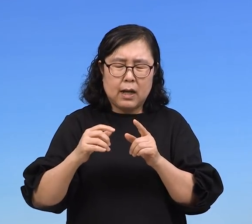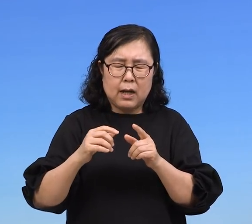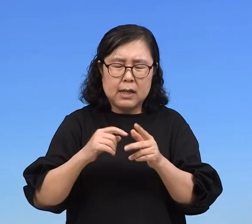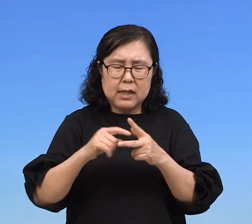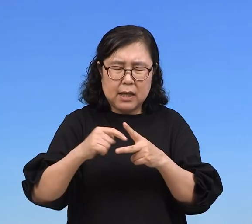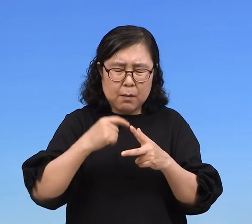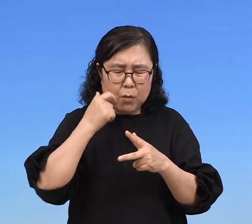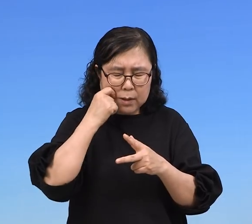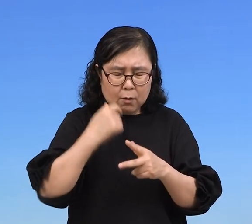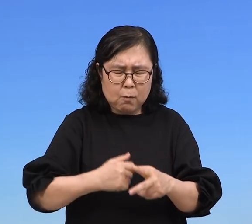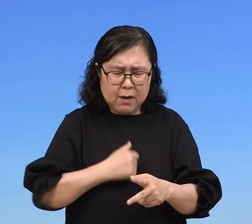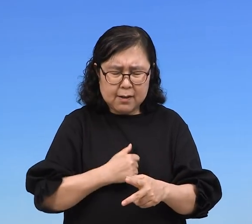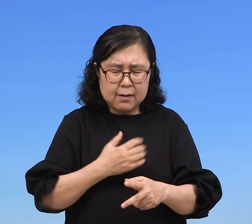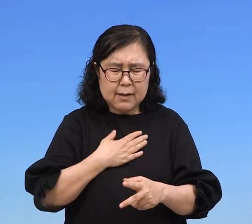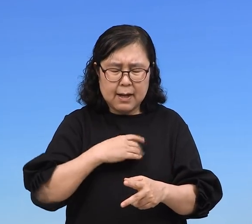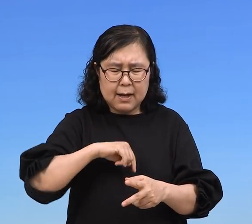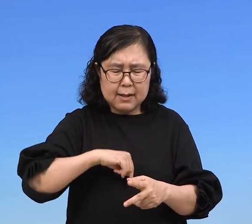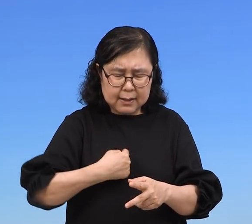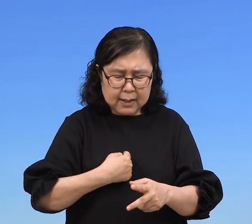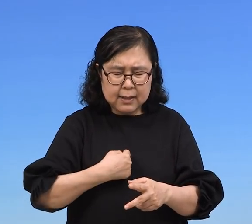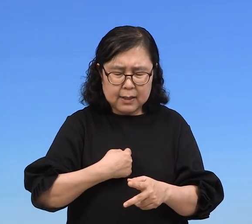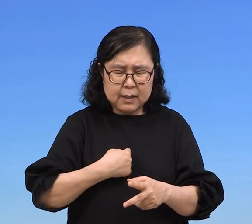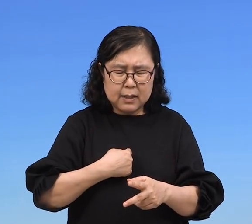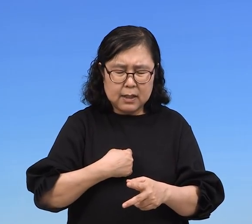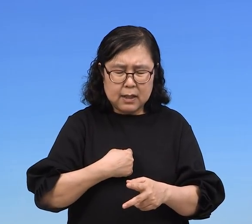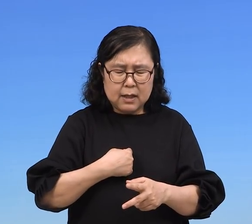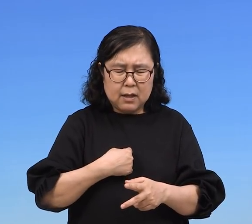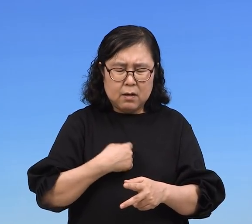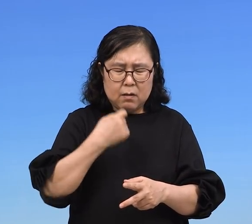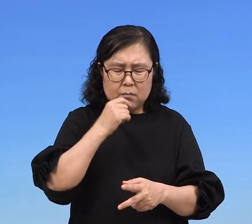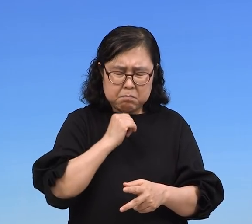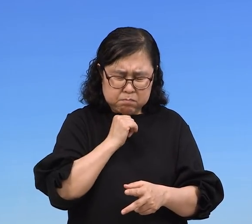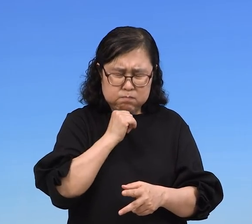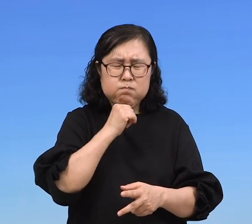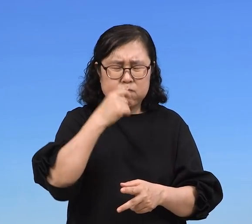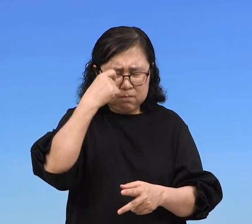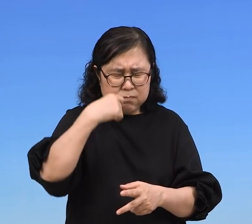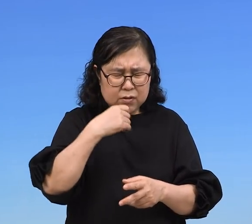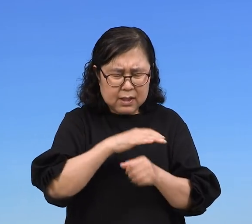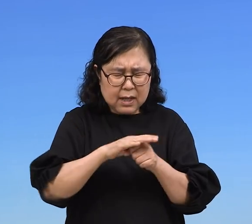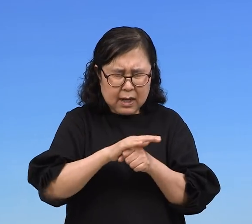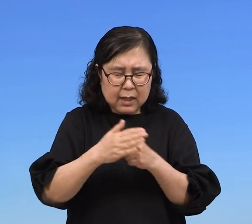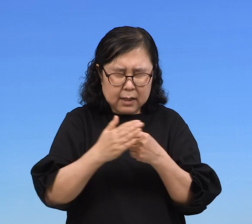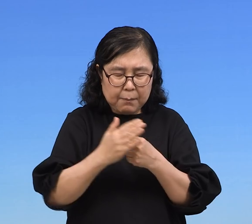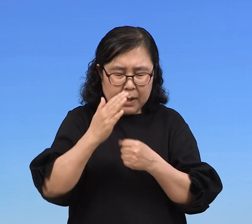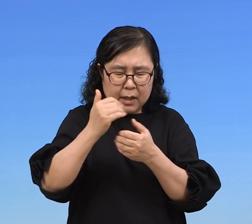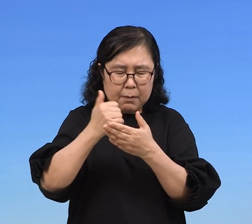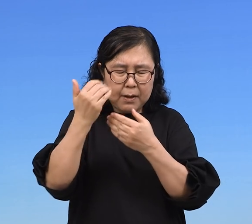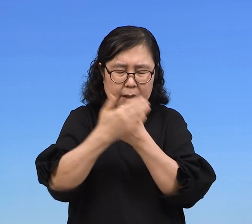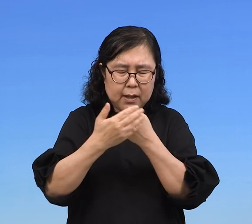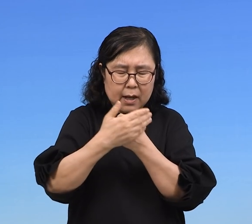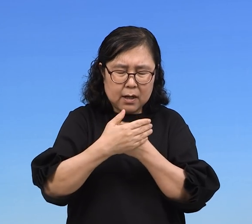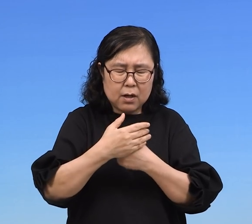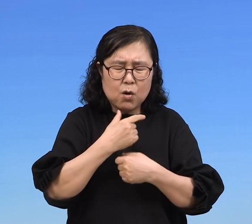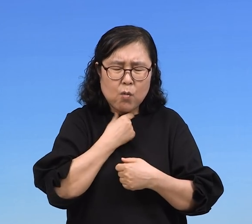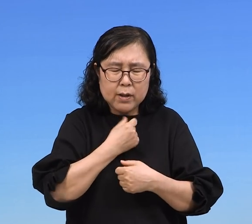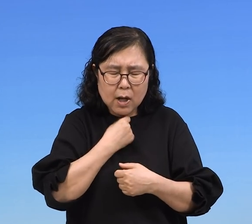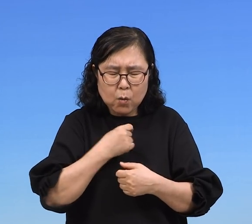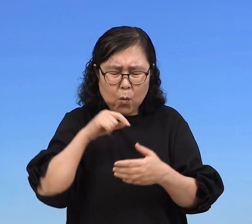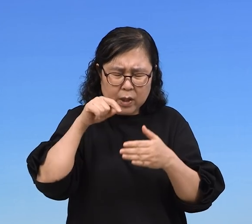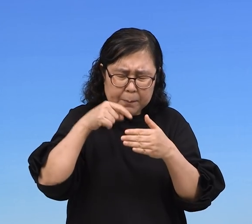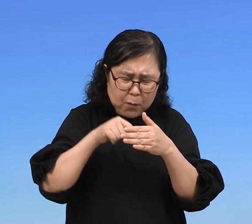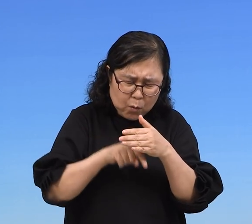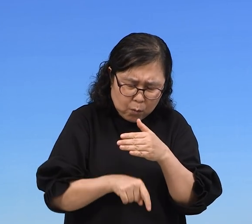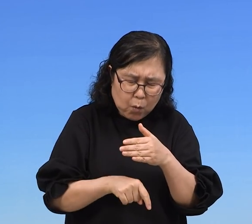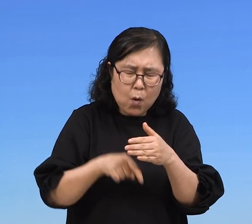화가 나는 나 자신이 한없이 초라하기 때문에, 그래서 하나님 은혜를 구하면서